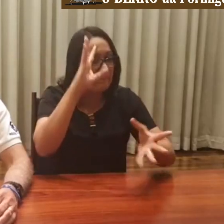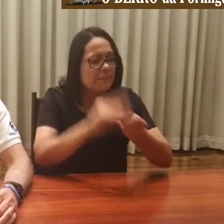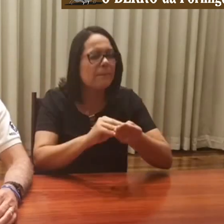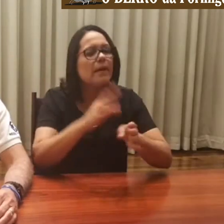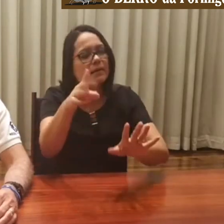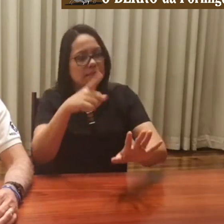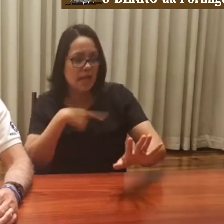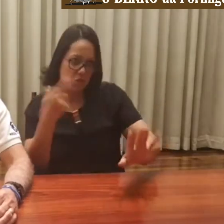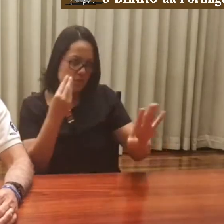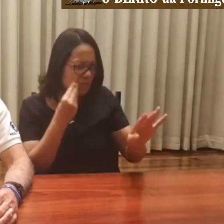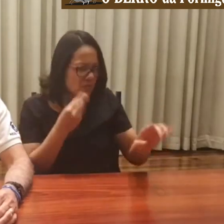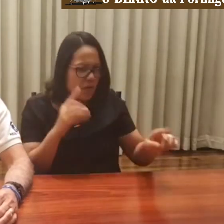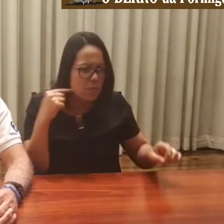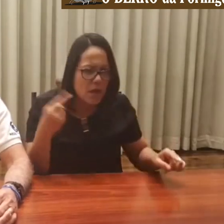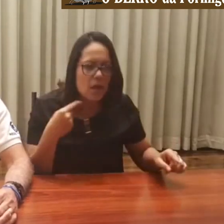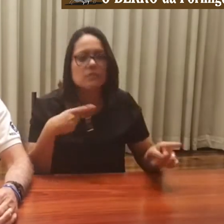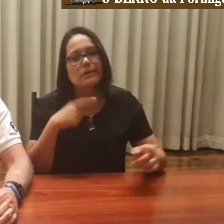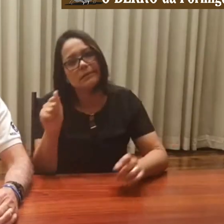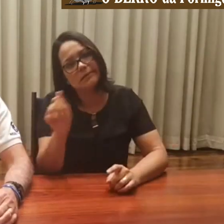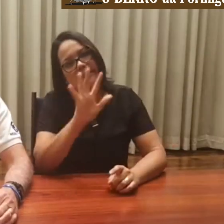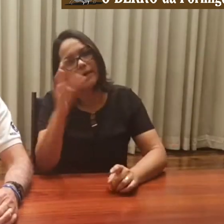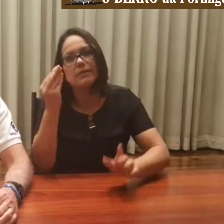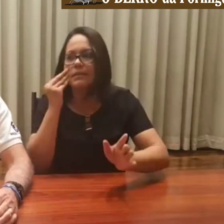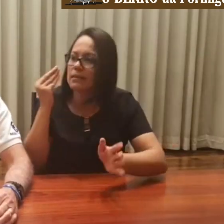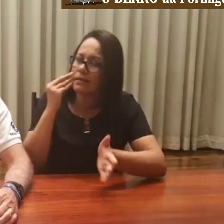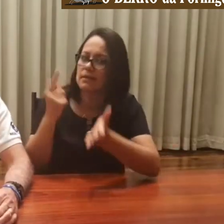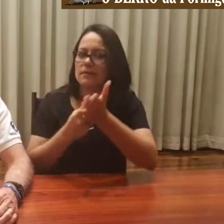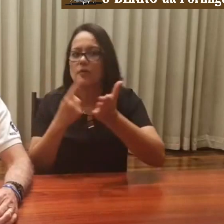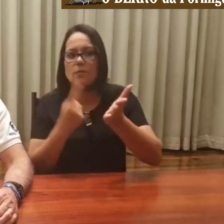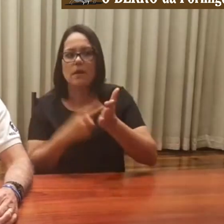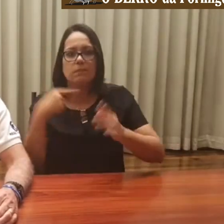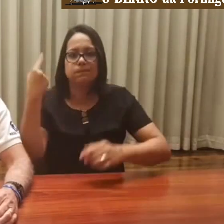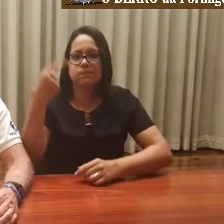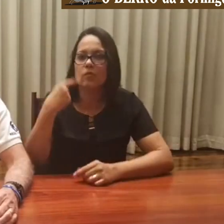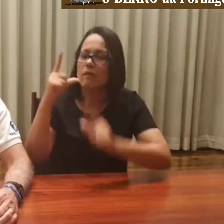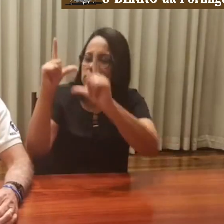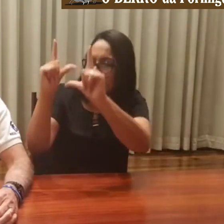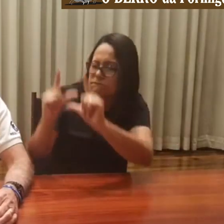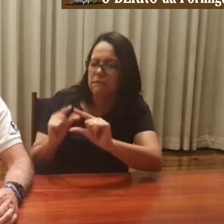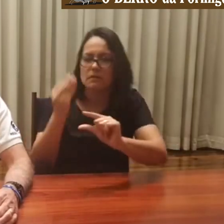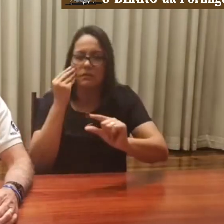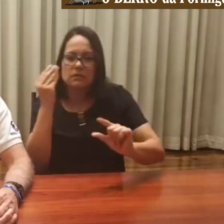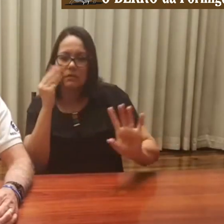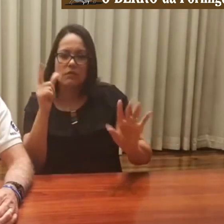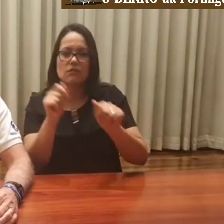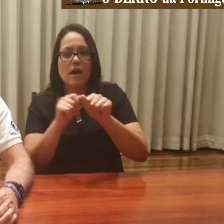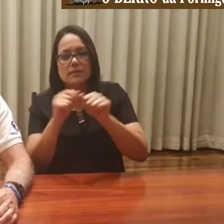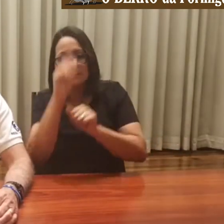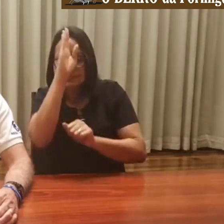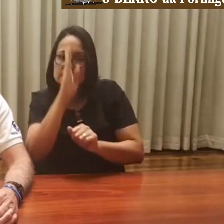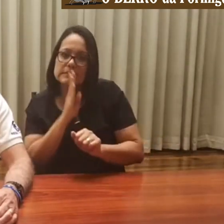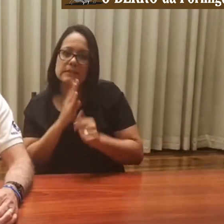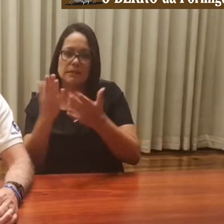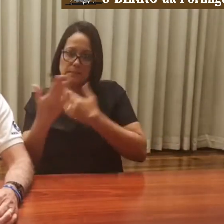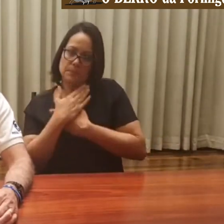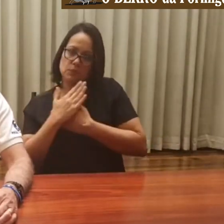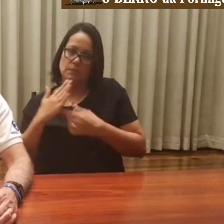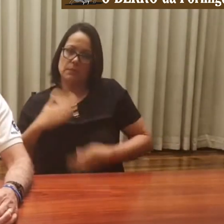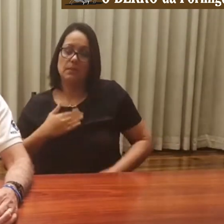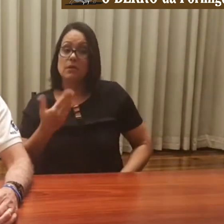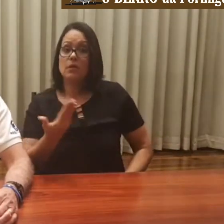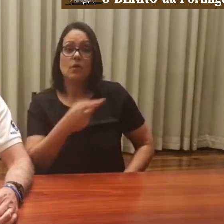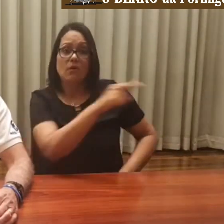nossa parte, né? Custa caro, estou tentando acertar um advogado aí que cobre menos ou faça de graça aí. É, tudo